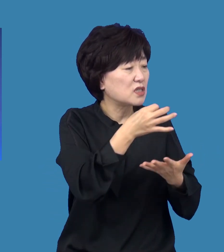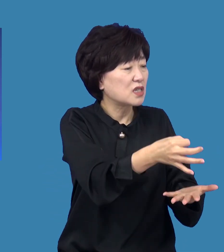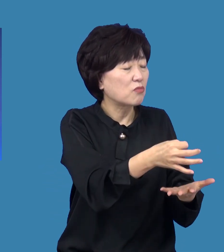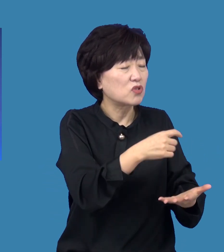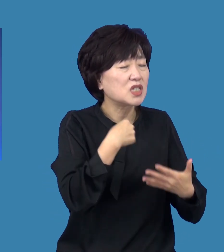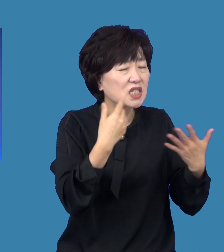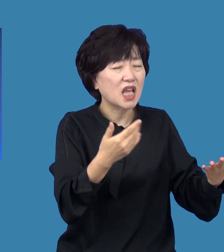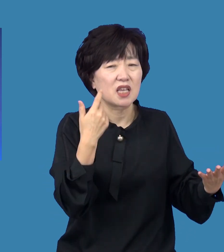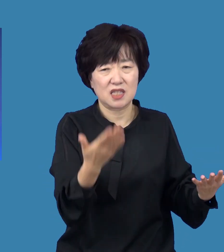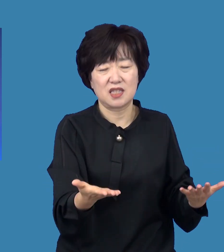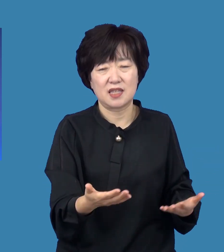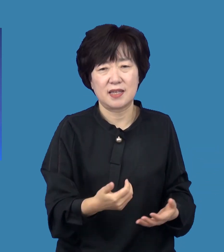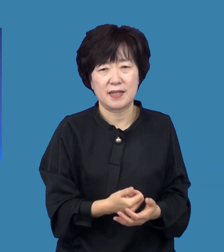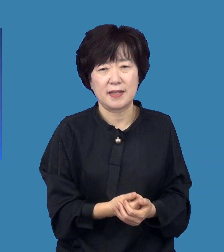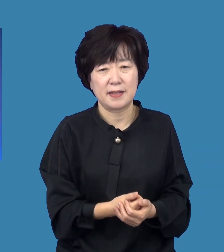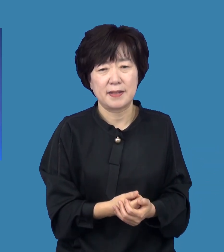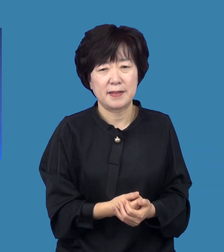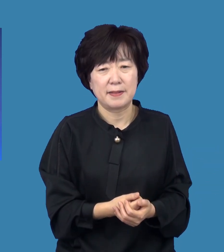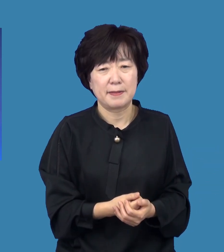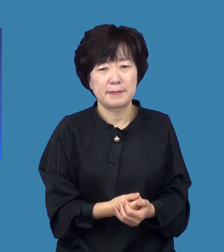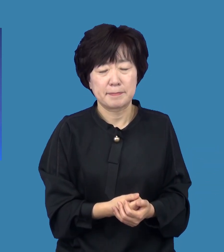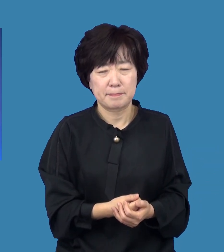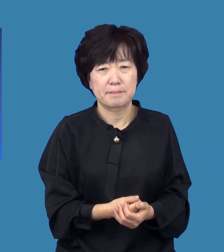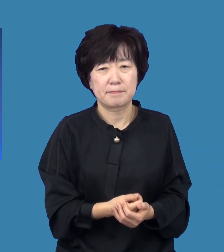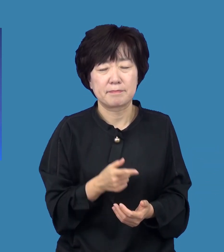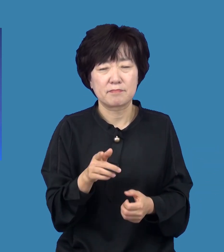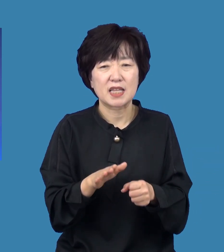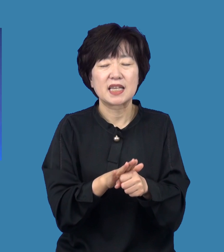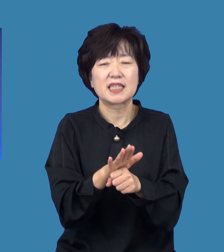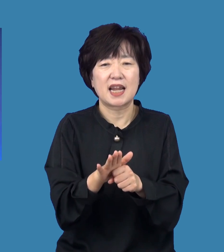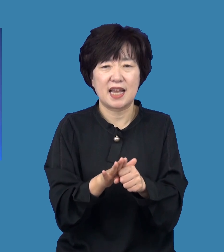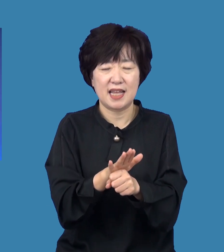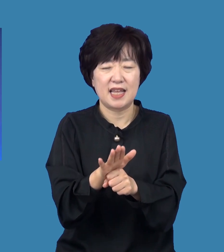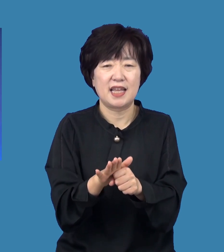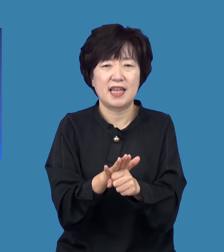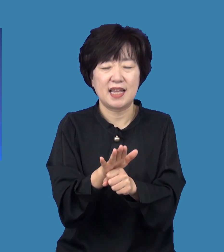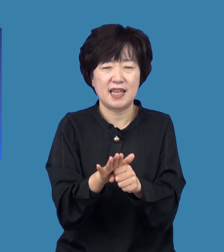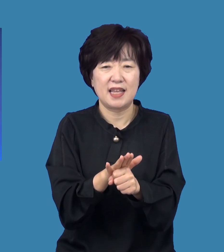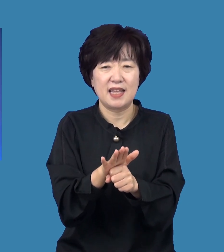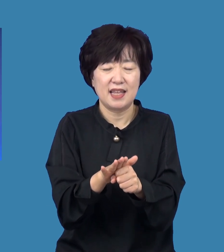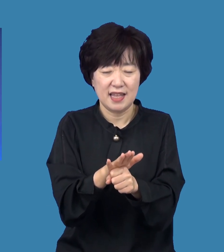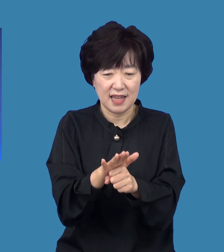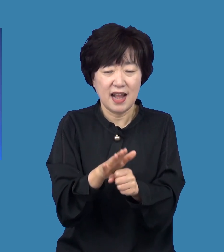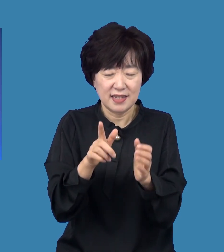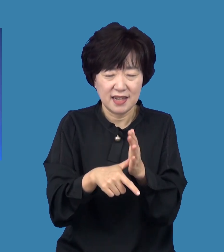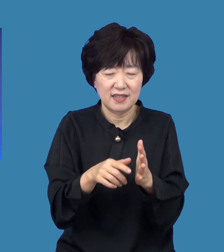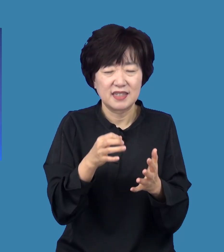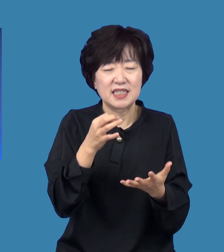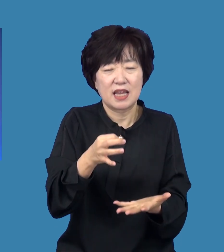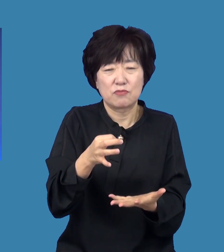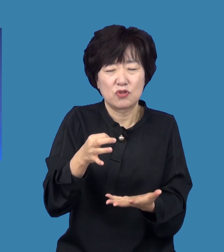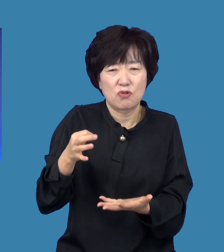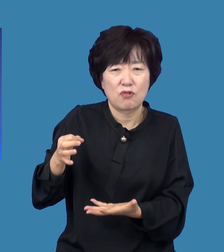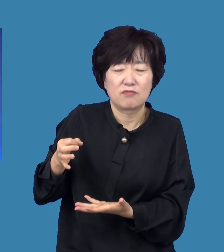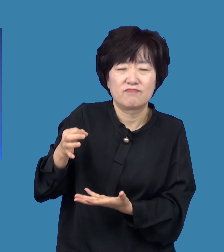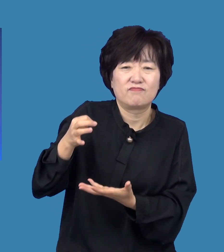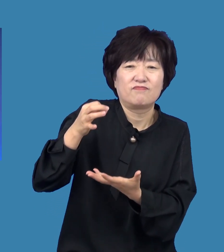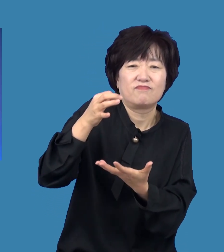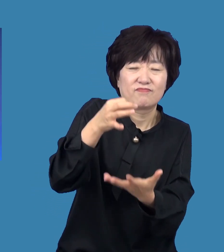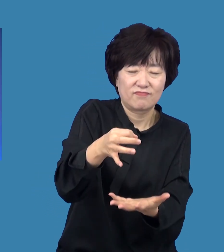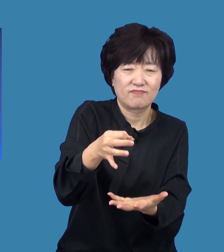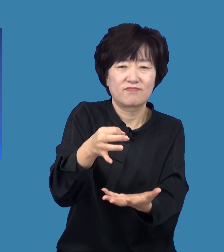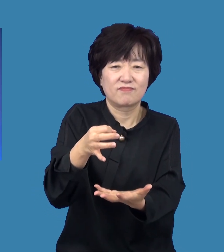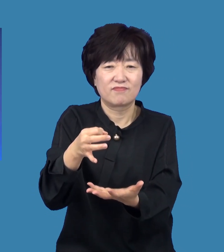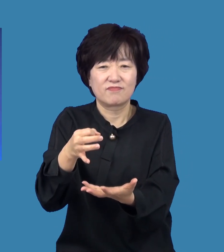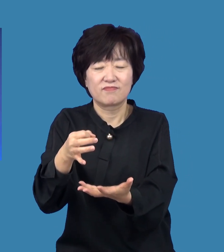나갑니까? 이게 여러분 사랑할 때는 재물을 들고 나가야 되는 거야. 내 소중한 거. 그